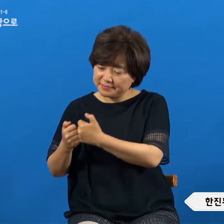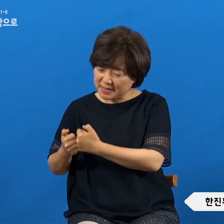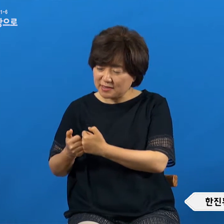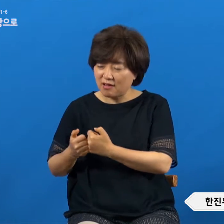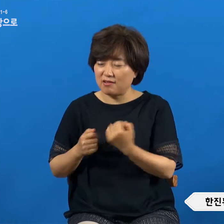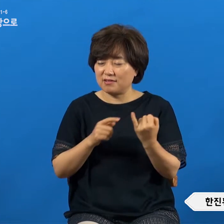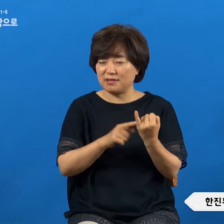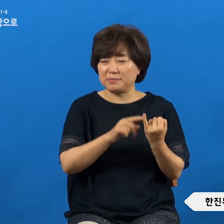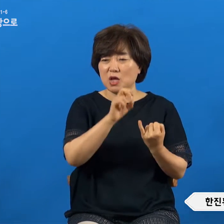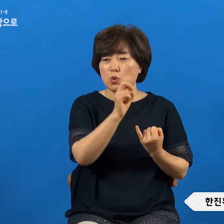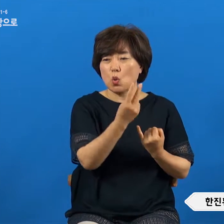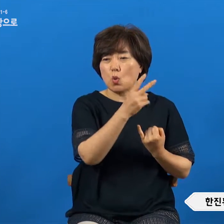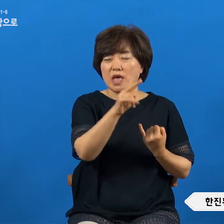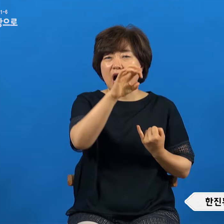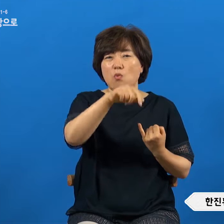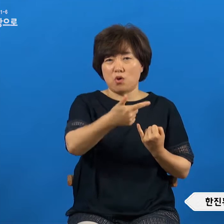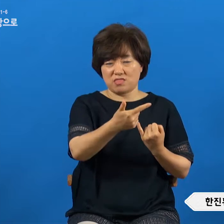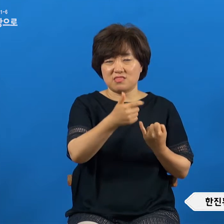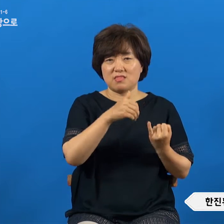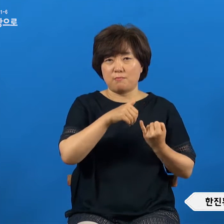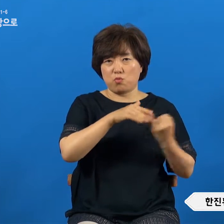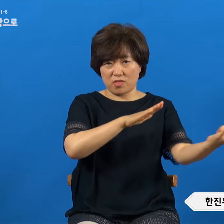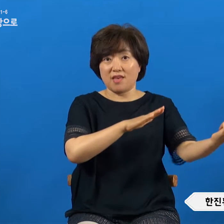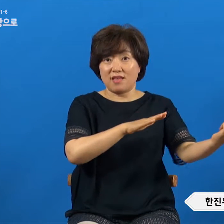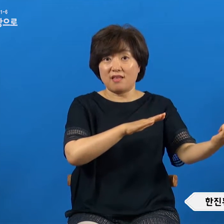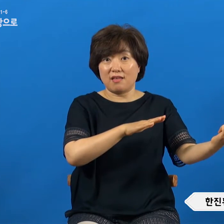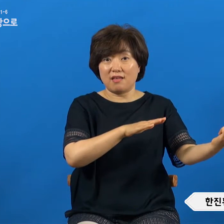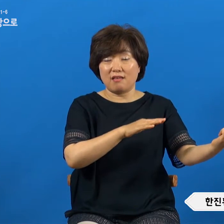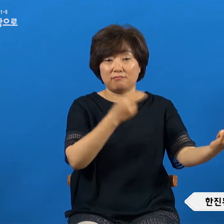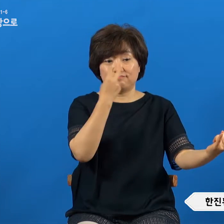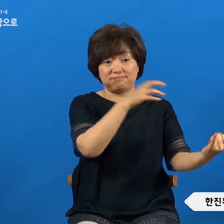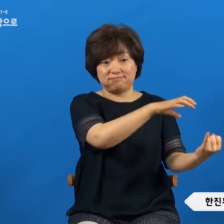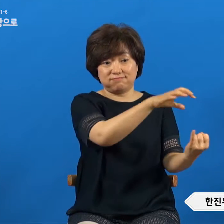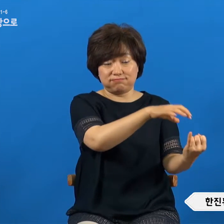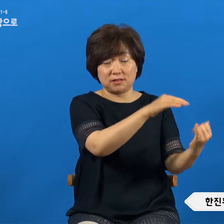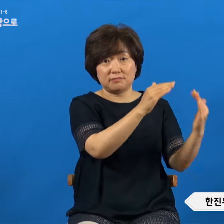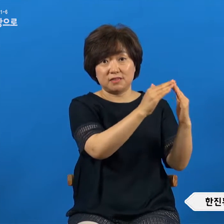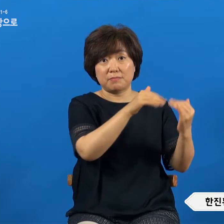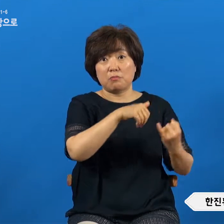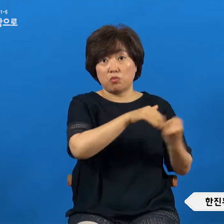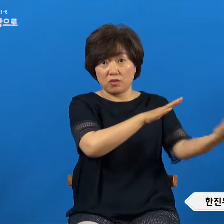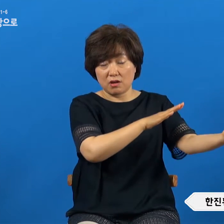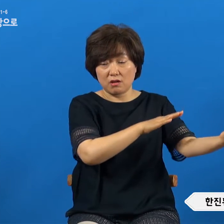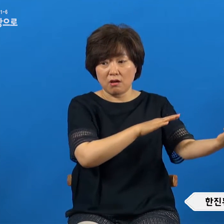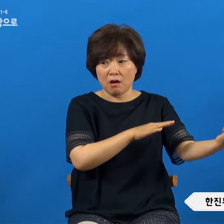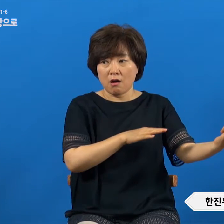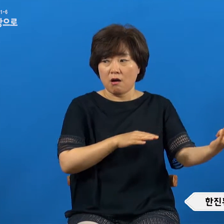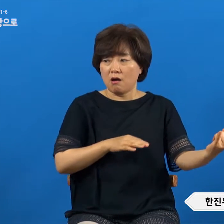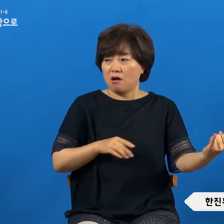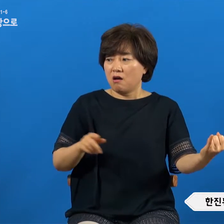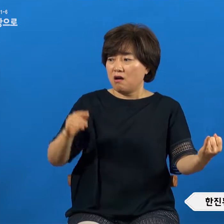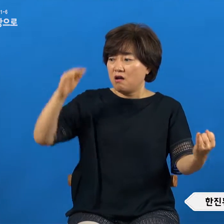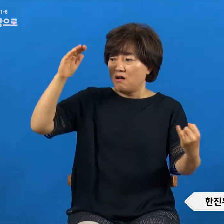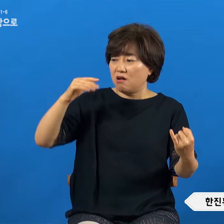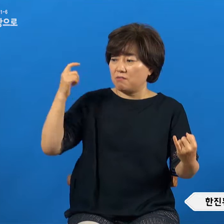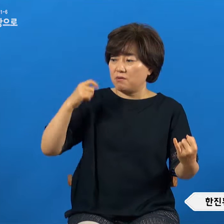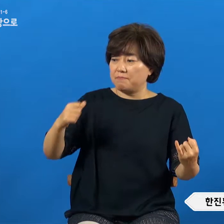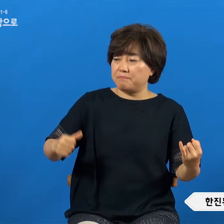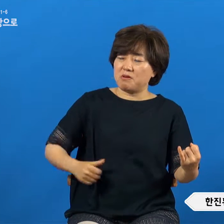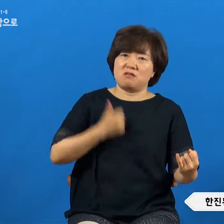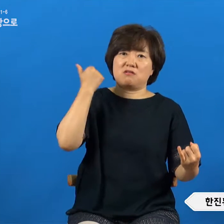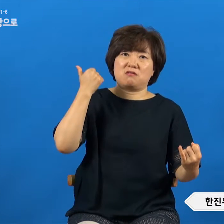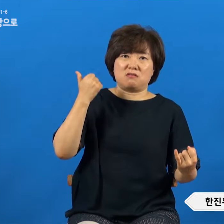할머니가 낙담을 하는 겁니다. 자녀들에 대해서 실망하고 분노한 그런 기색마저